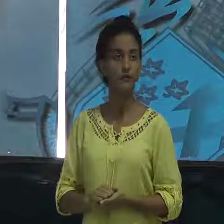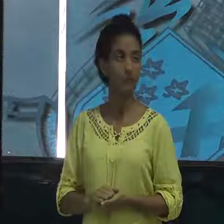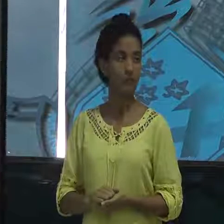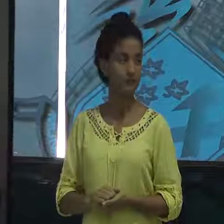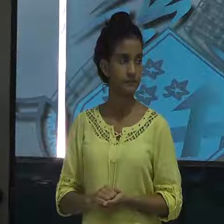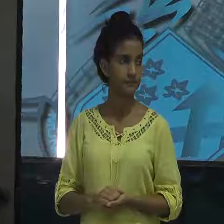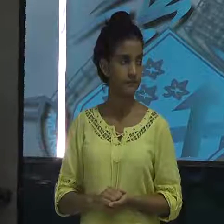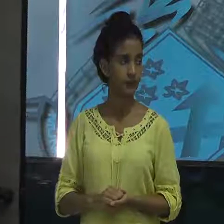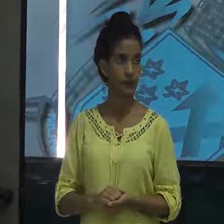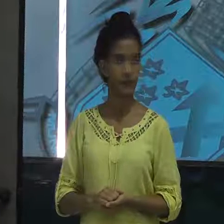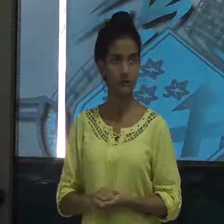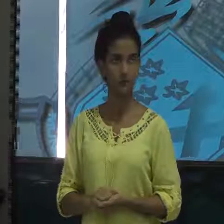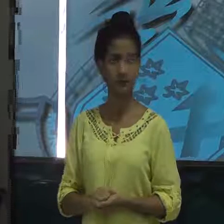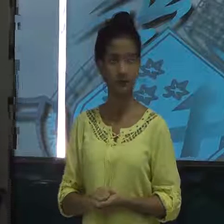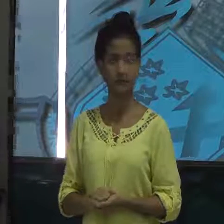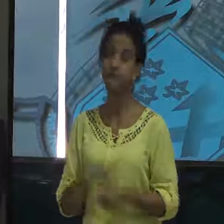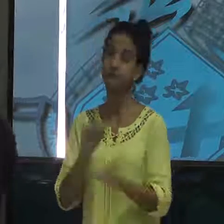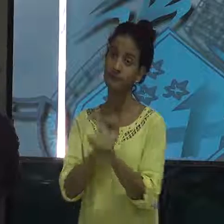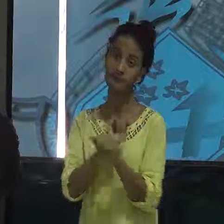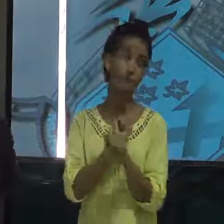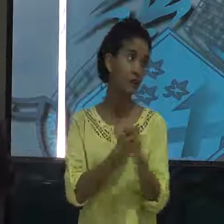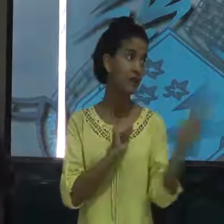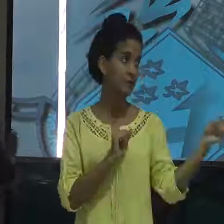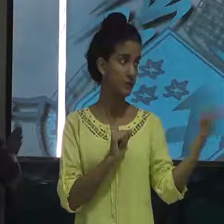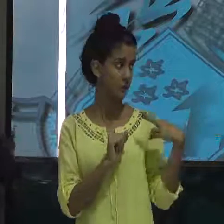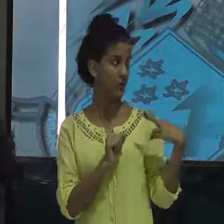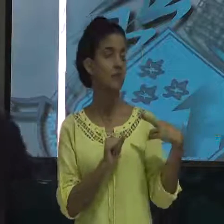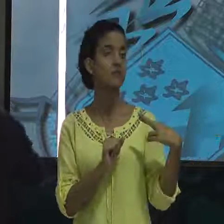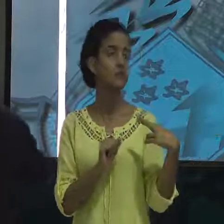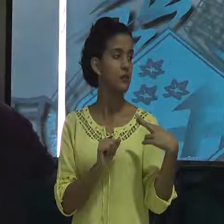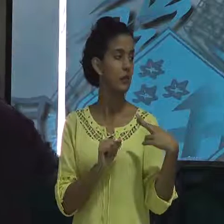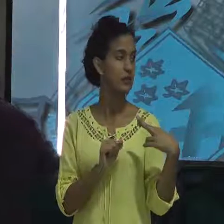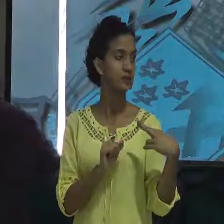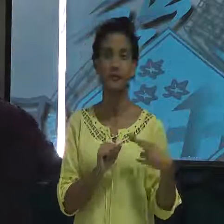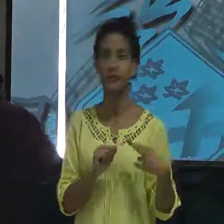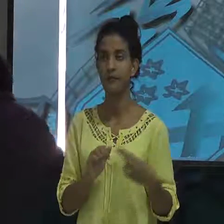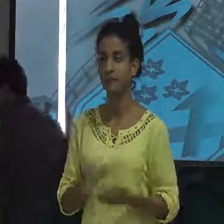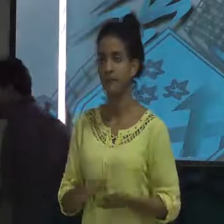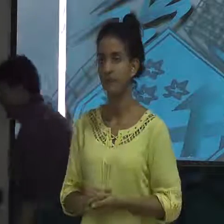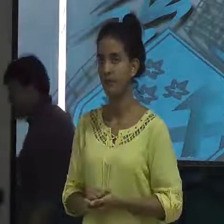No aguardo de seu pronunciamento, está saindo?